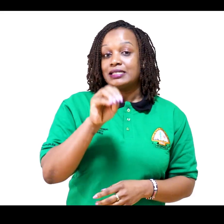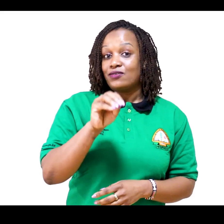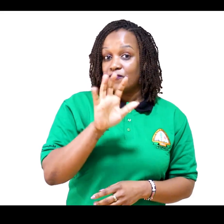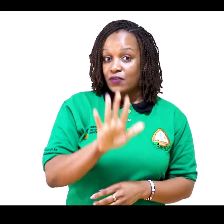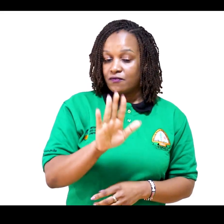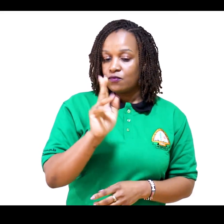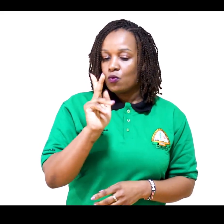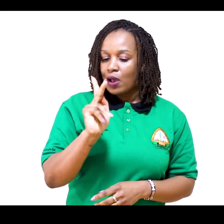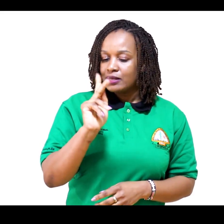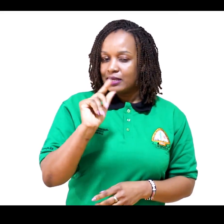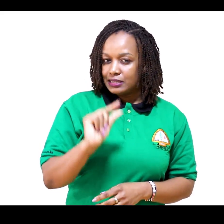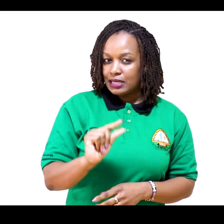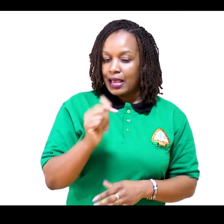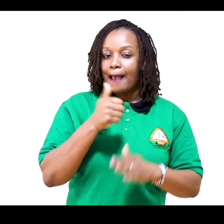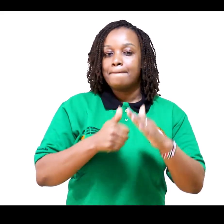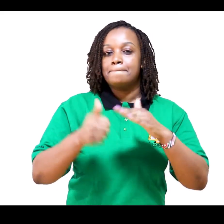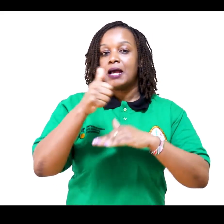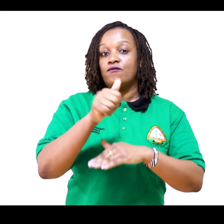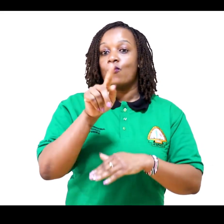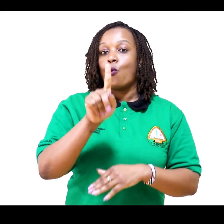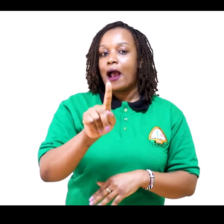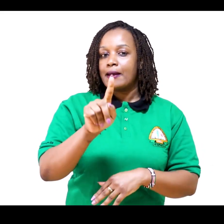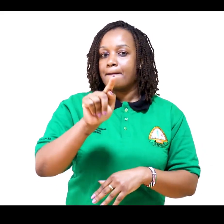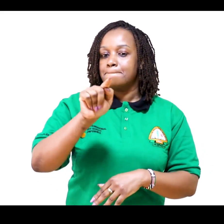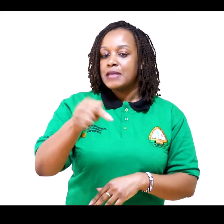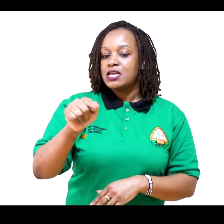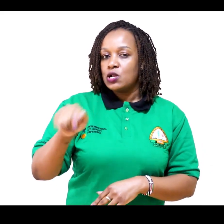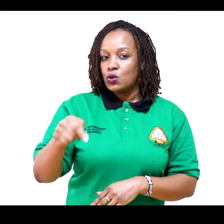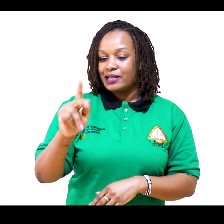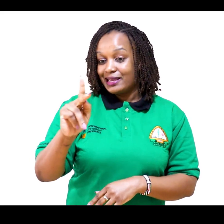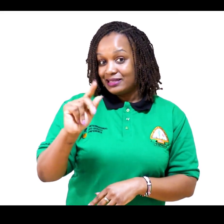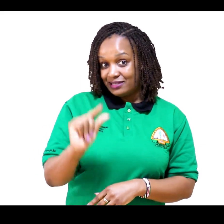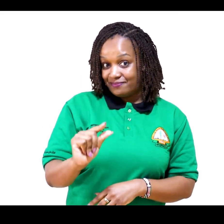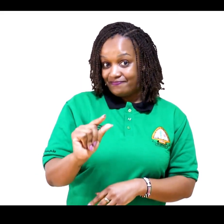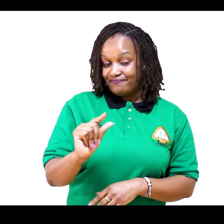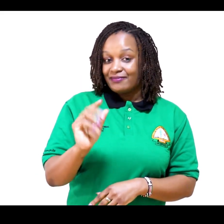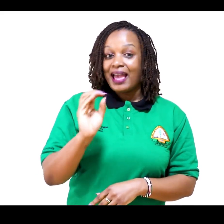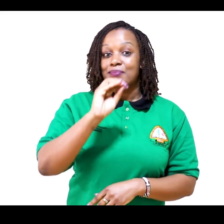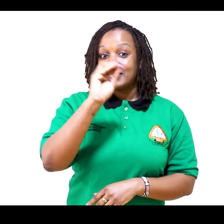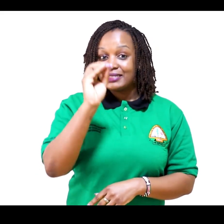0.05 kwa zaidi ya 1,000,000 kilo. Kiwango cha shilingi